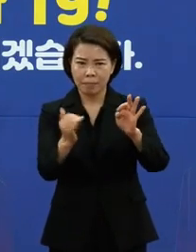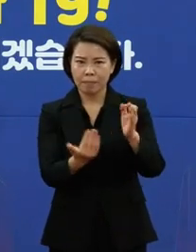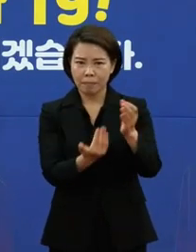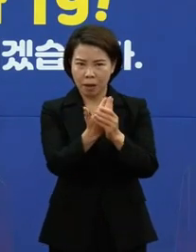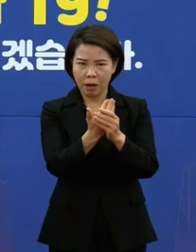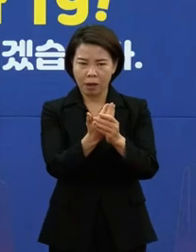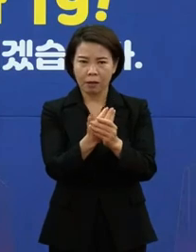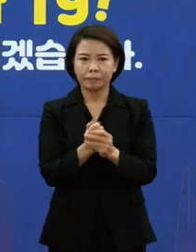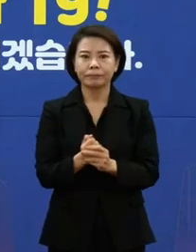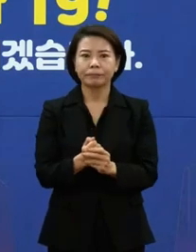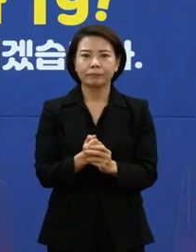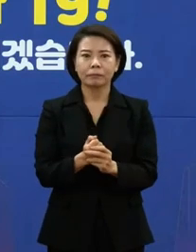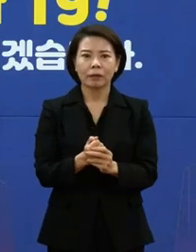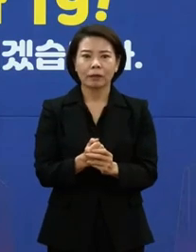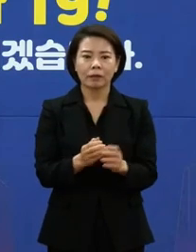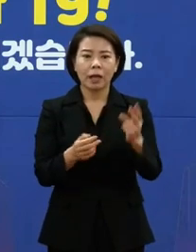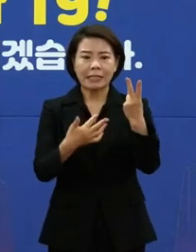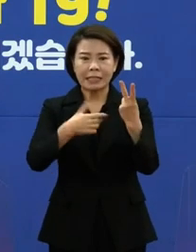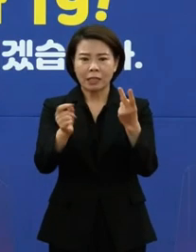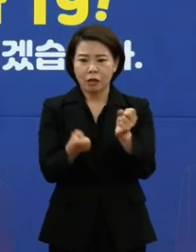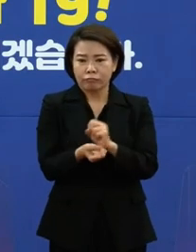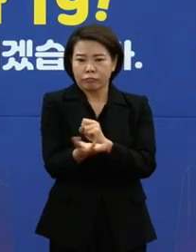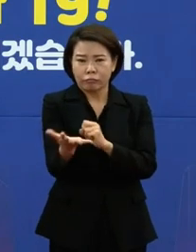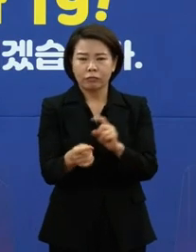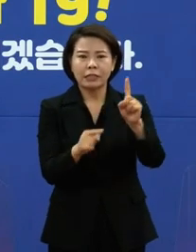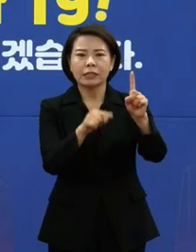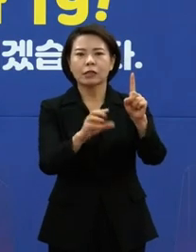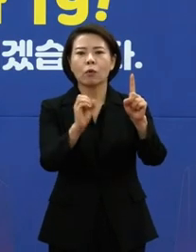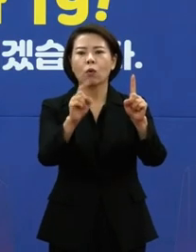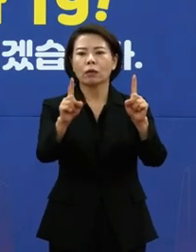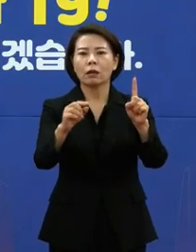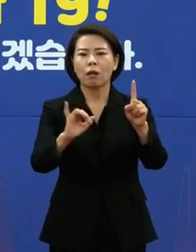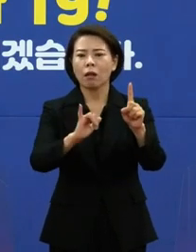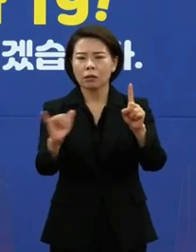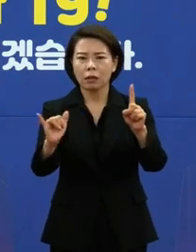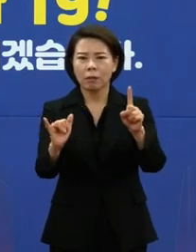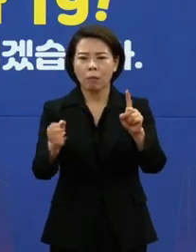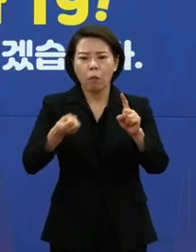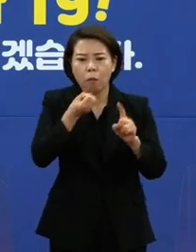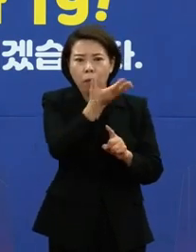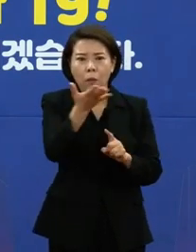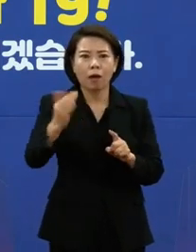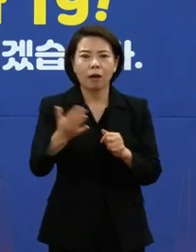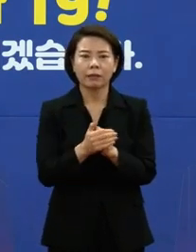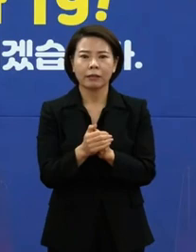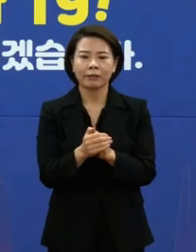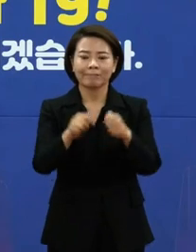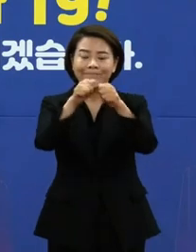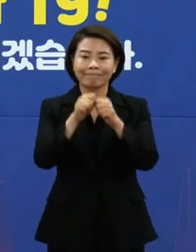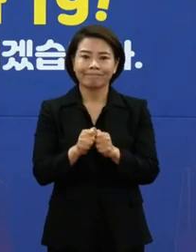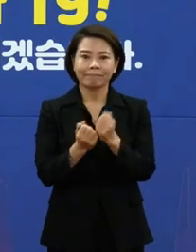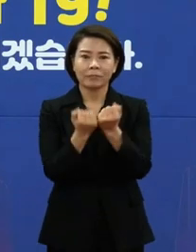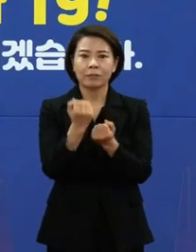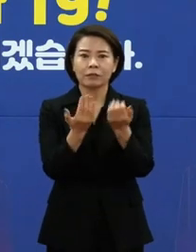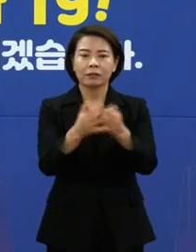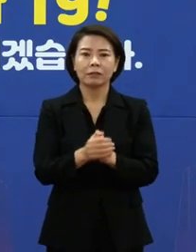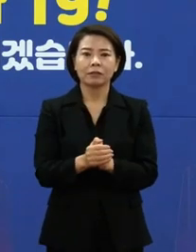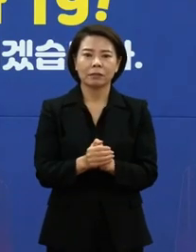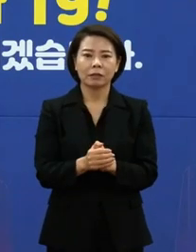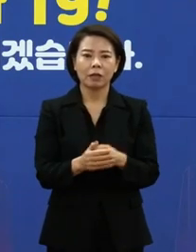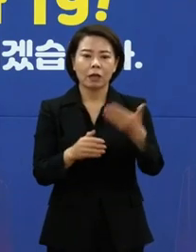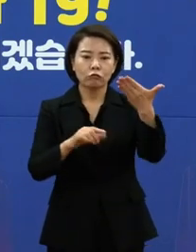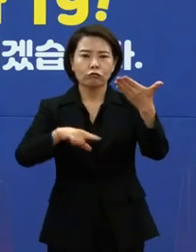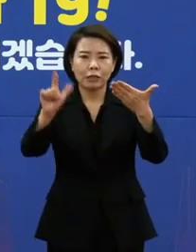감염 재생산지수 1.01, 유행이 지속되고 있습니다. 세부 내용입니다. 지난 9일